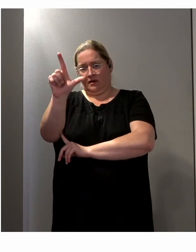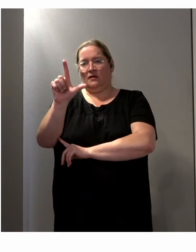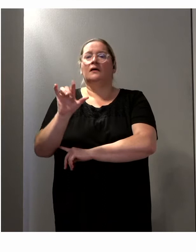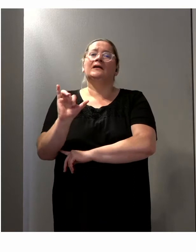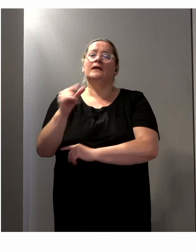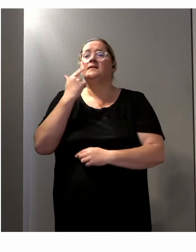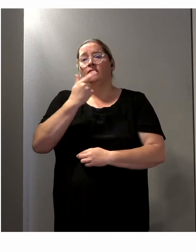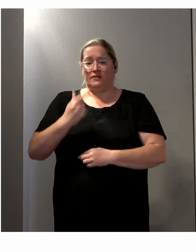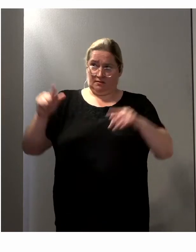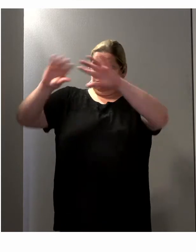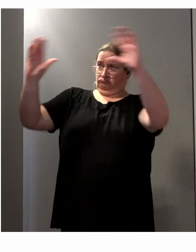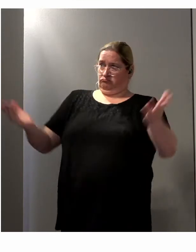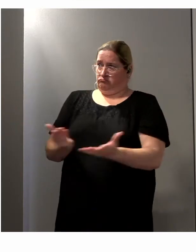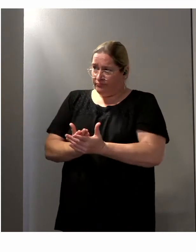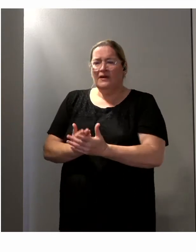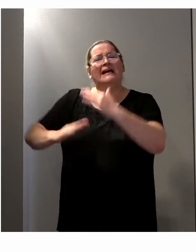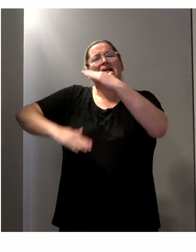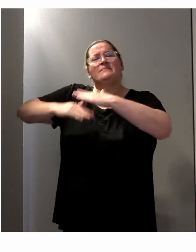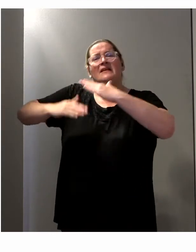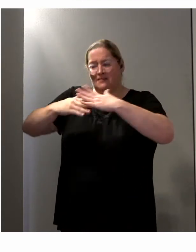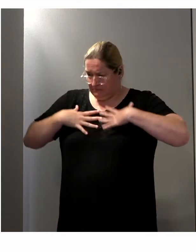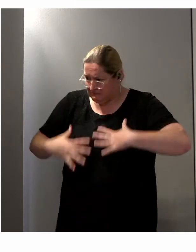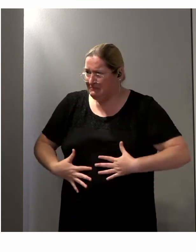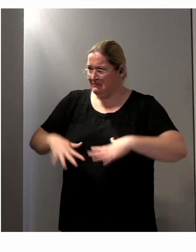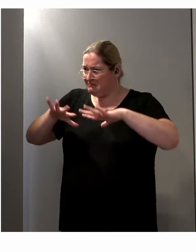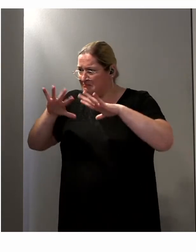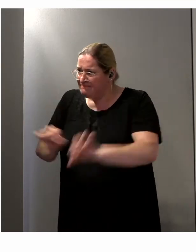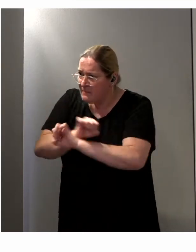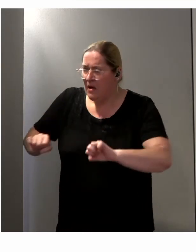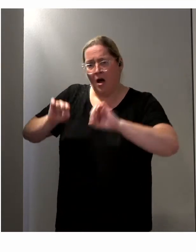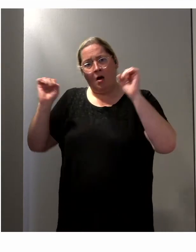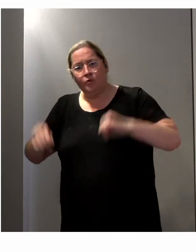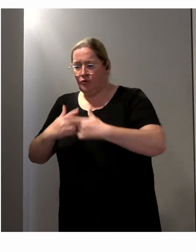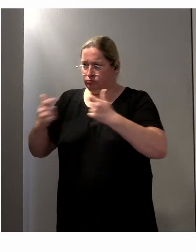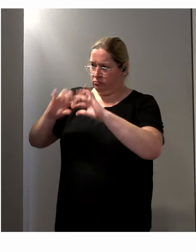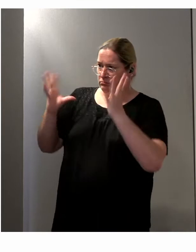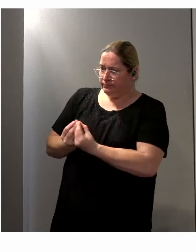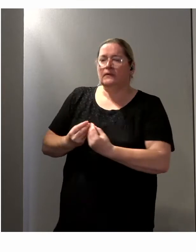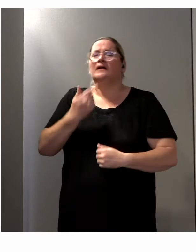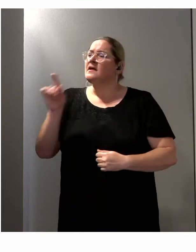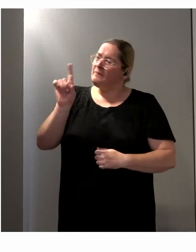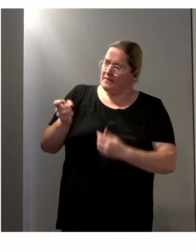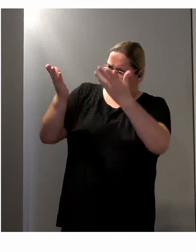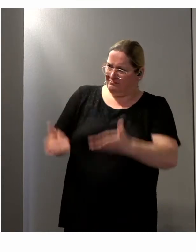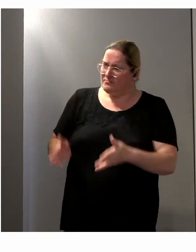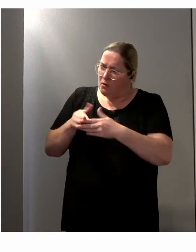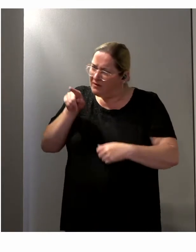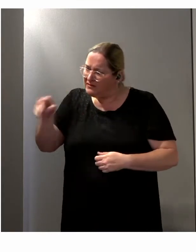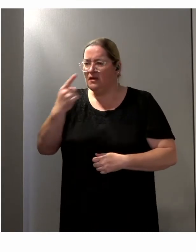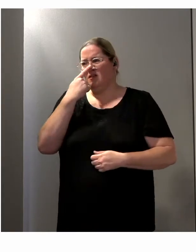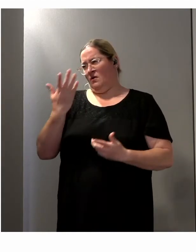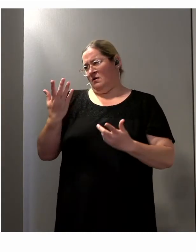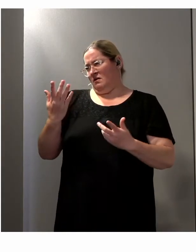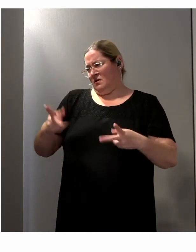Limitation Indicator, qui consiste, lorsqu'une personne est enquêtée, à ce qu'elle réponde à la question « Est-ce que vous êtes